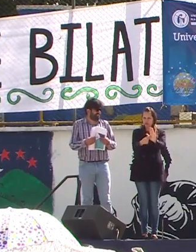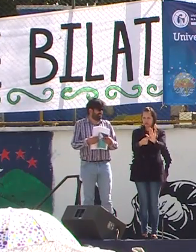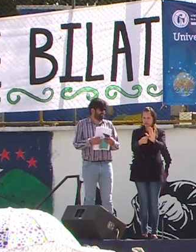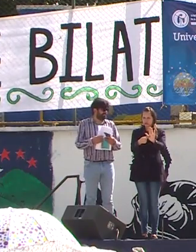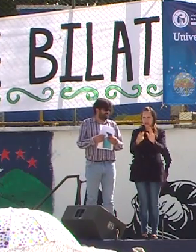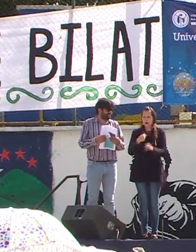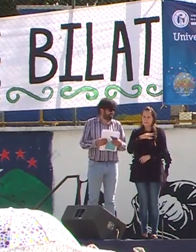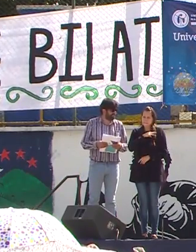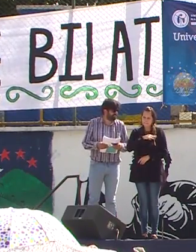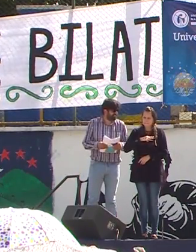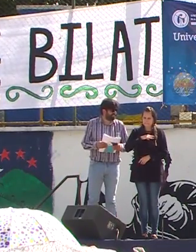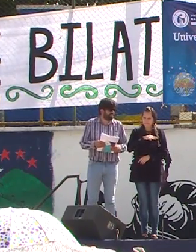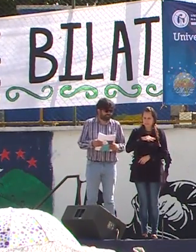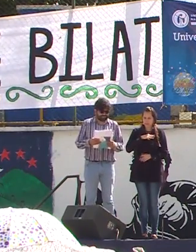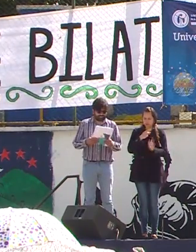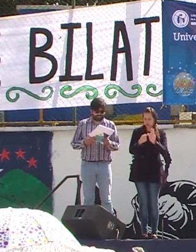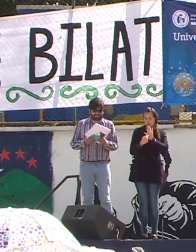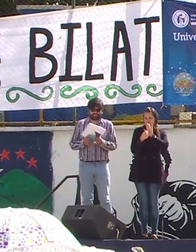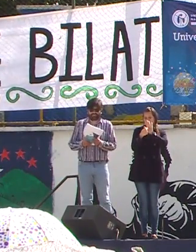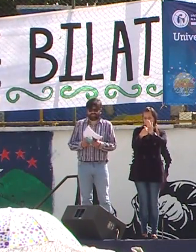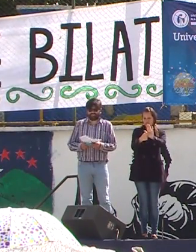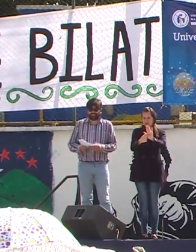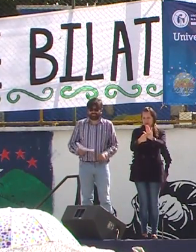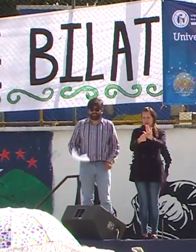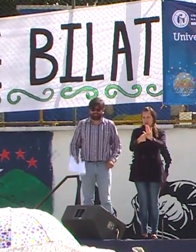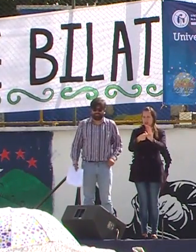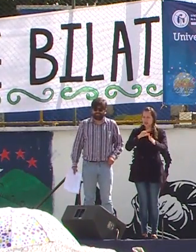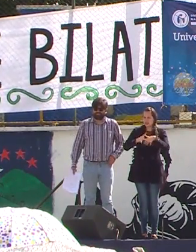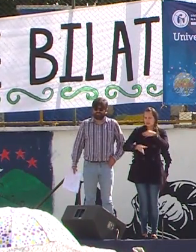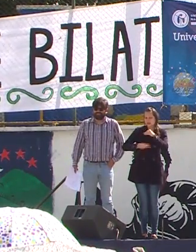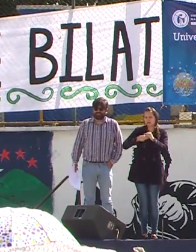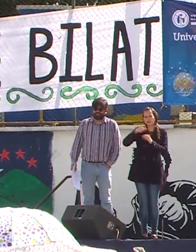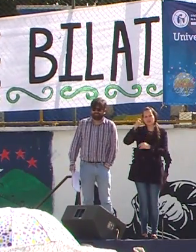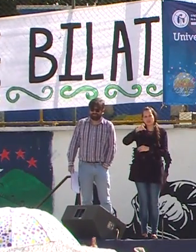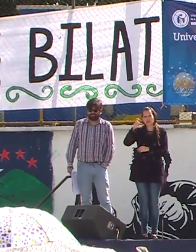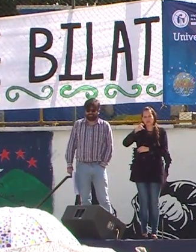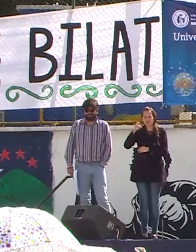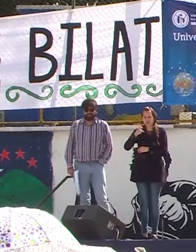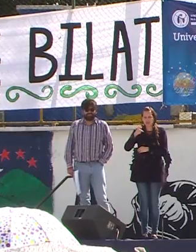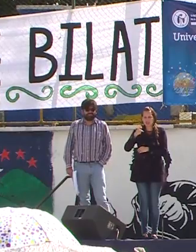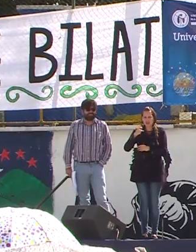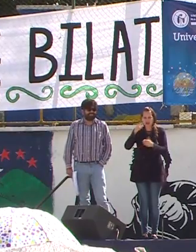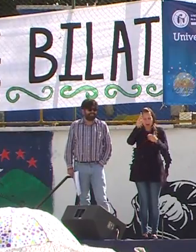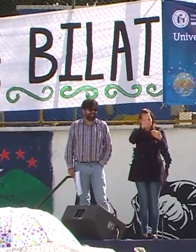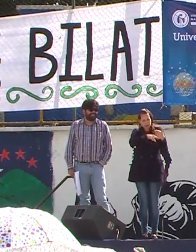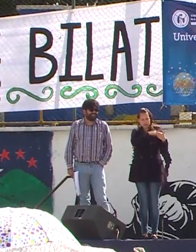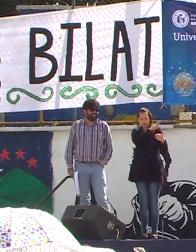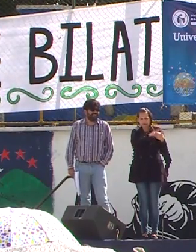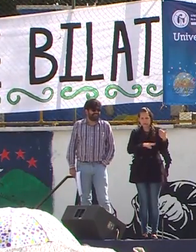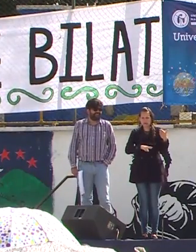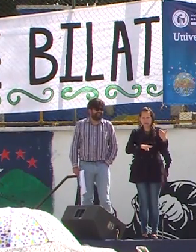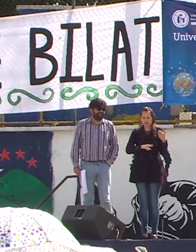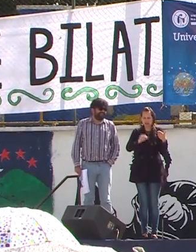misión. Necesita contrarrestar los estigmas, la mala prensa.